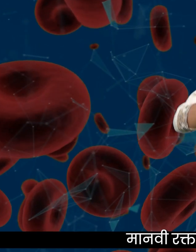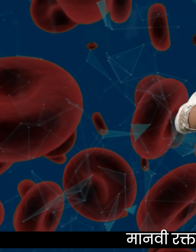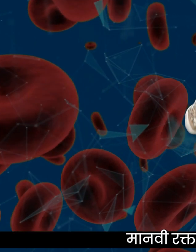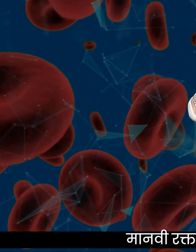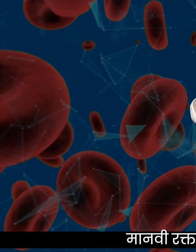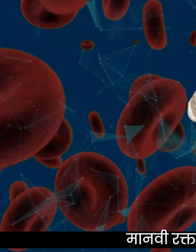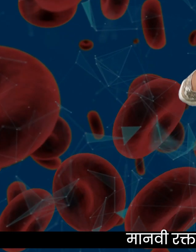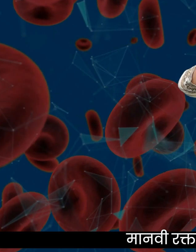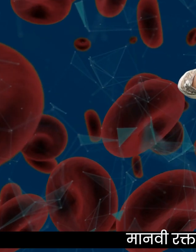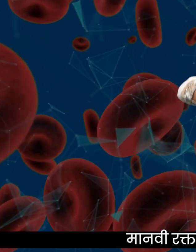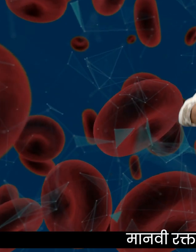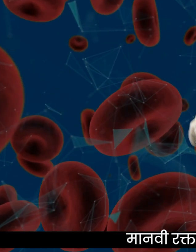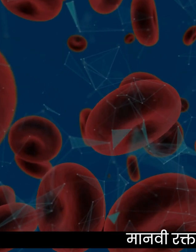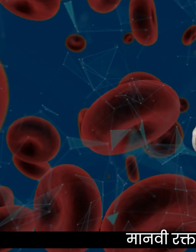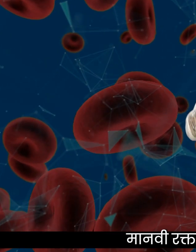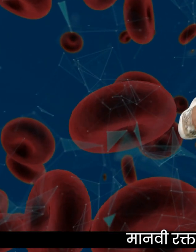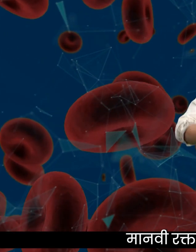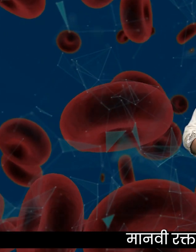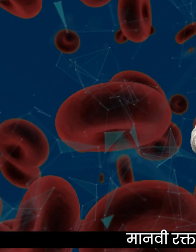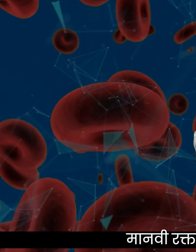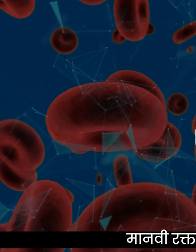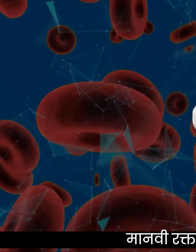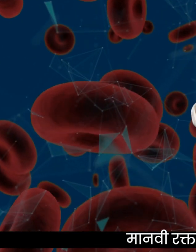मानवी रक्तगटाविषयी सविस्तर जाणून घेऊया.